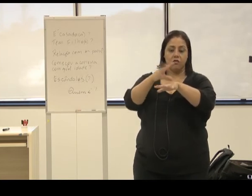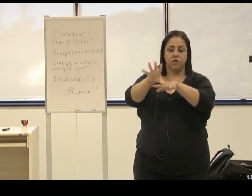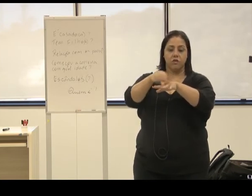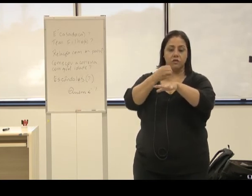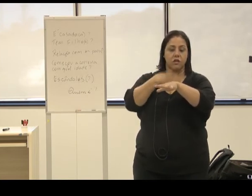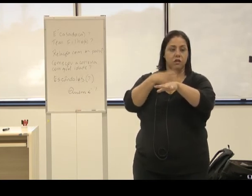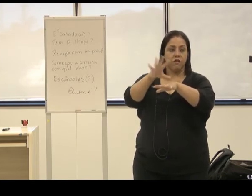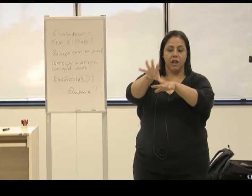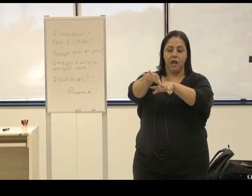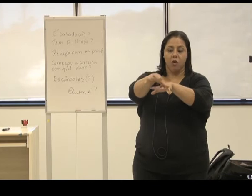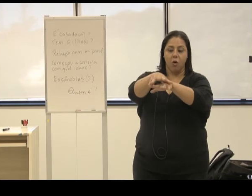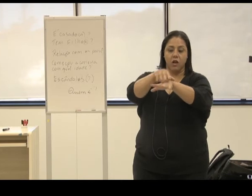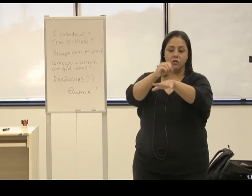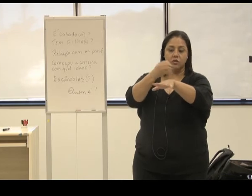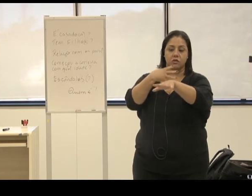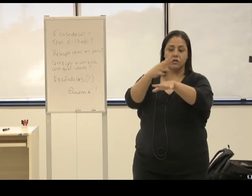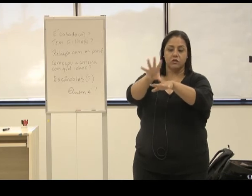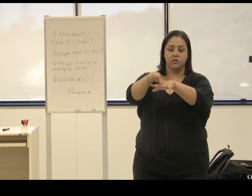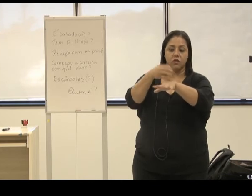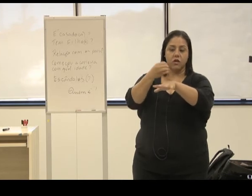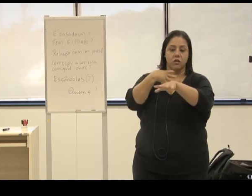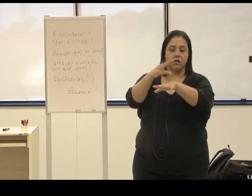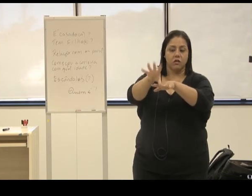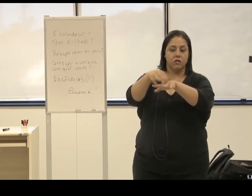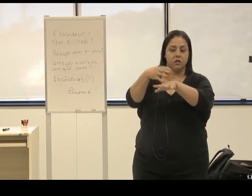Ouvidoria é um sinal que vem, ele recolhe de todos eles e joga.